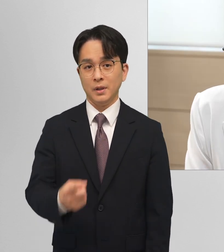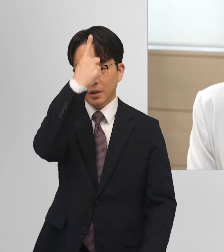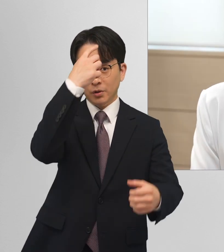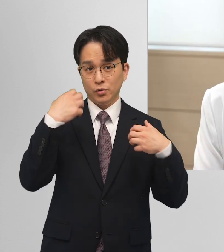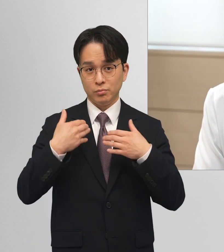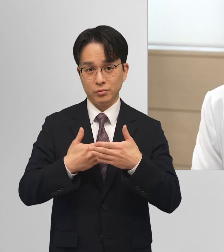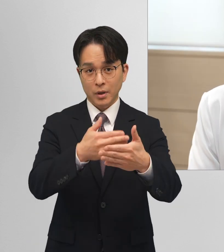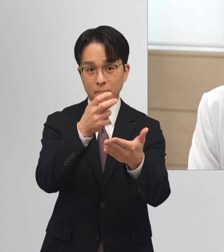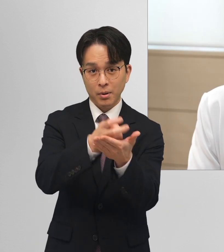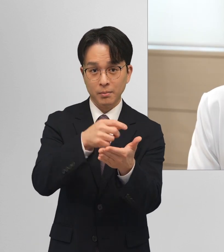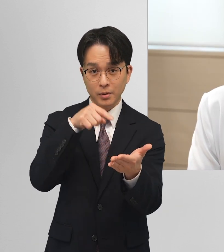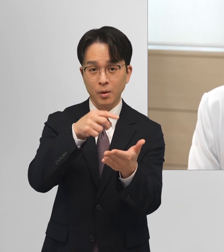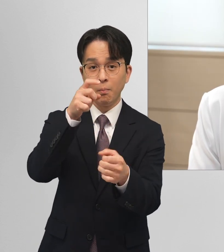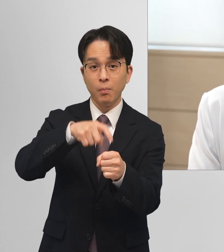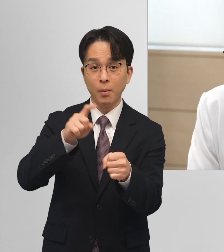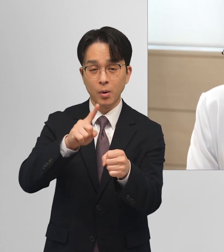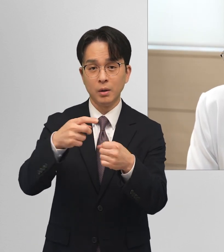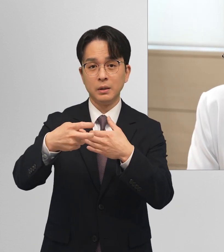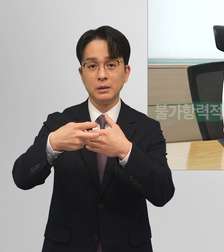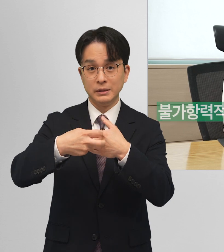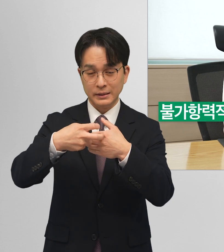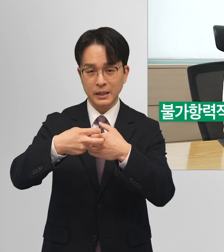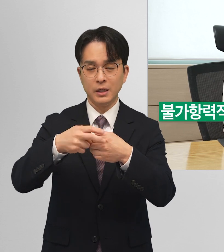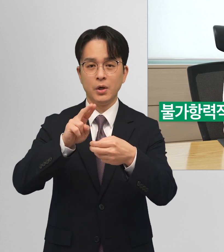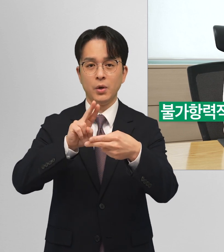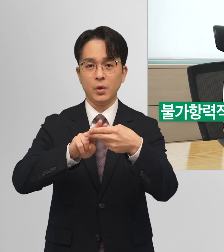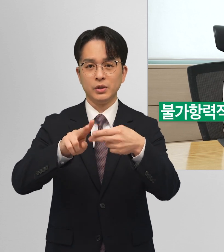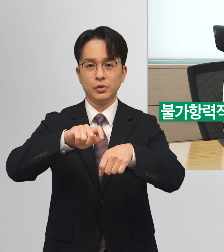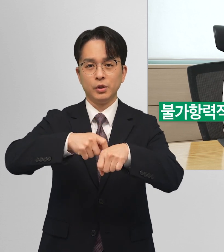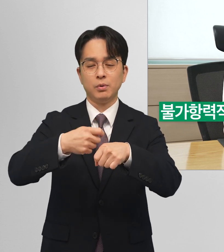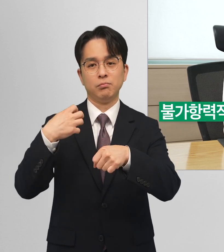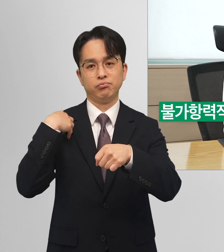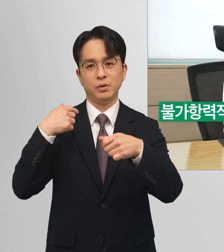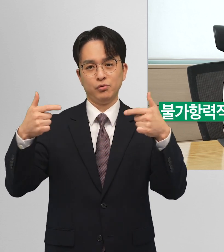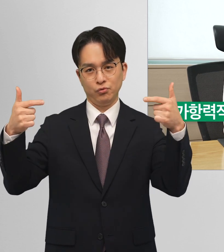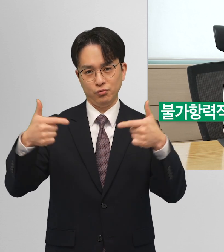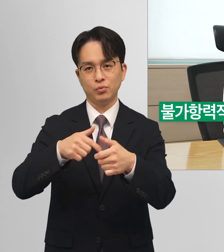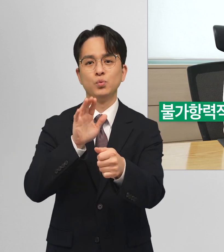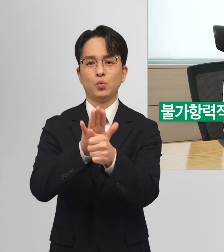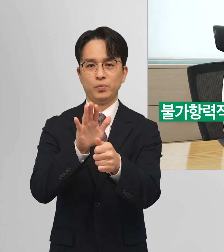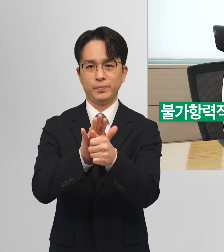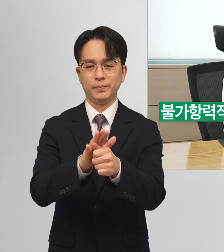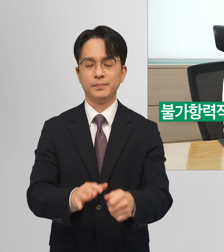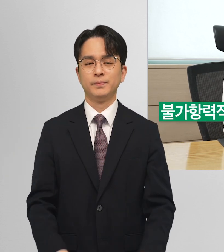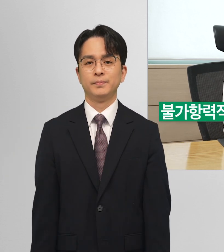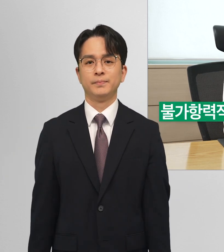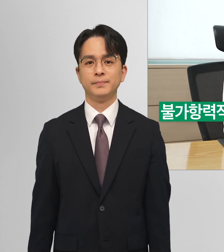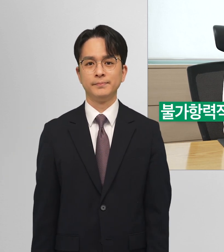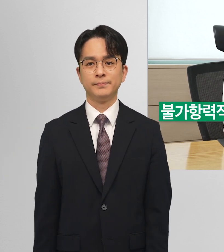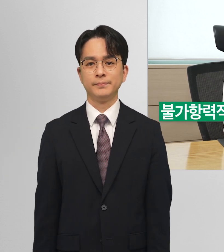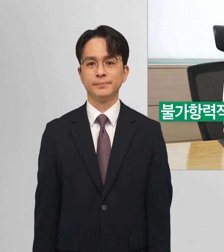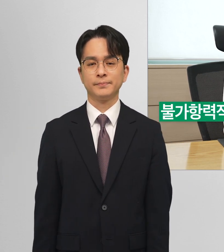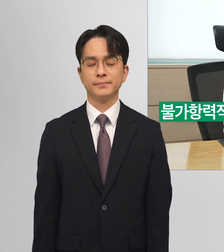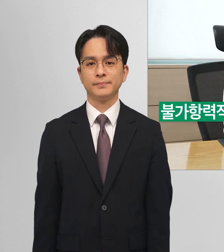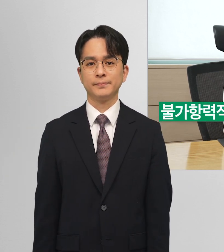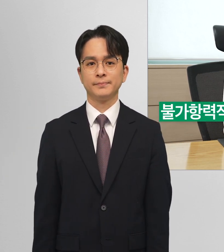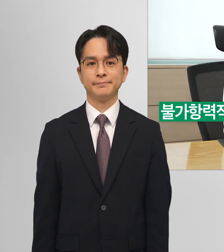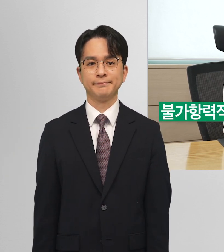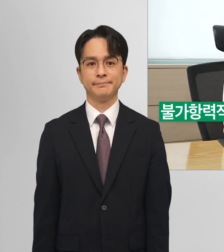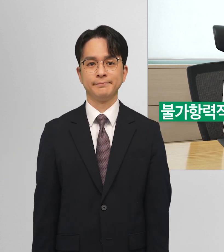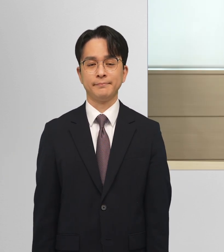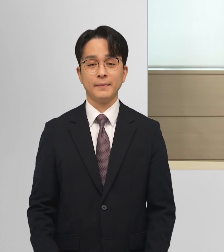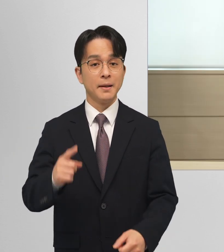필수 의료에 종사하는 의료진들이 형사처벌 부담감을 줄여주는 것이 의료사고 처리